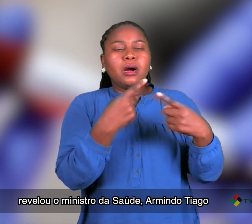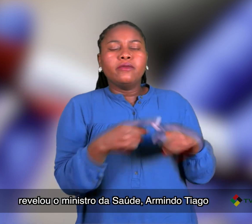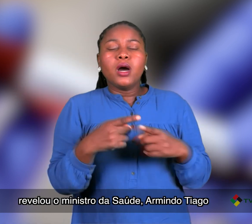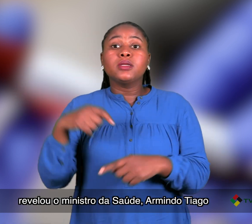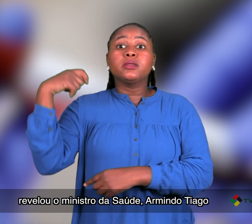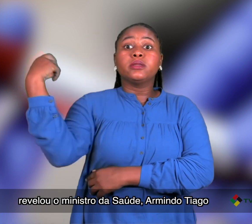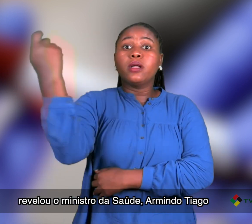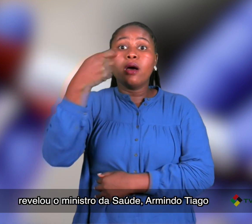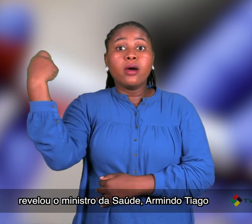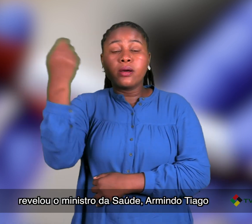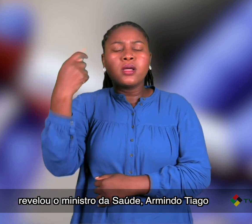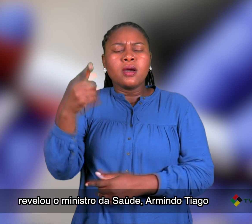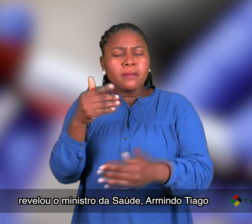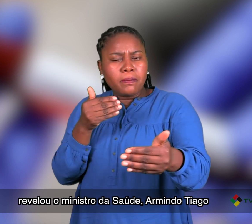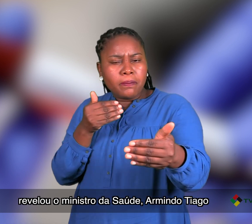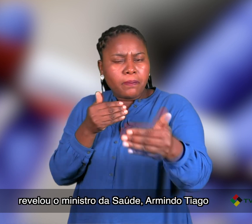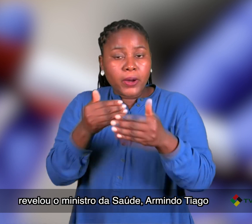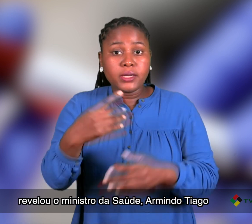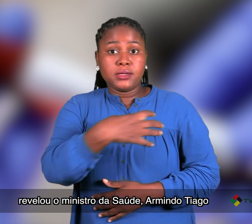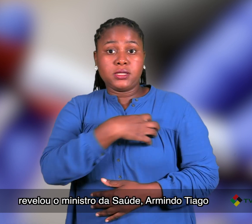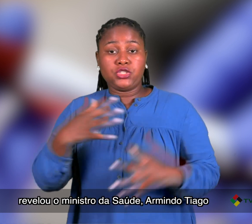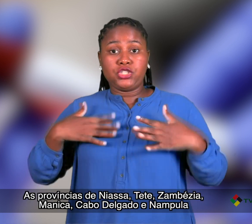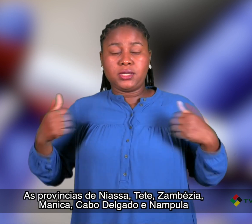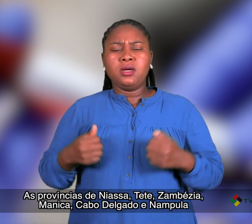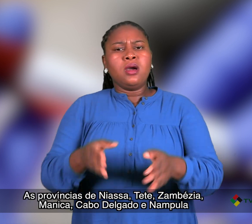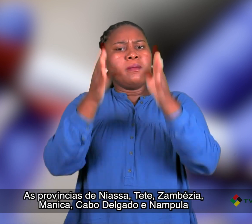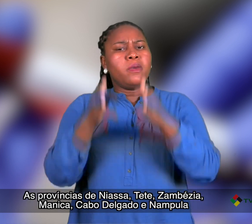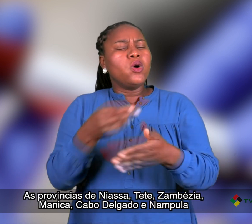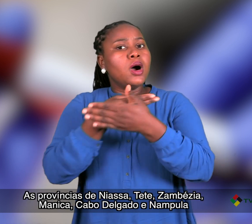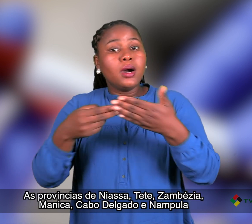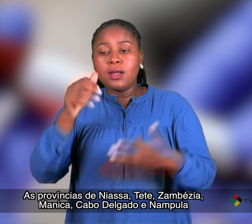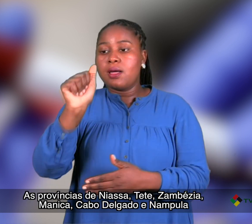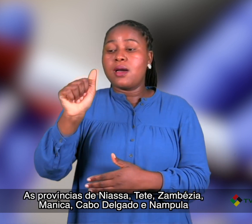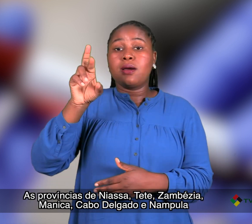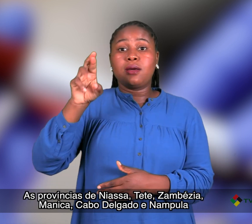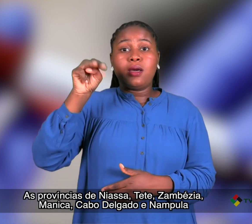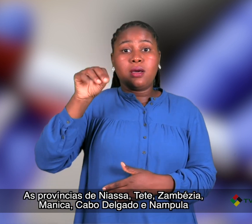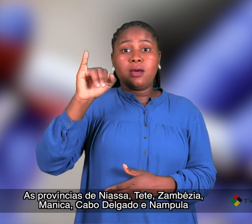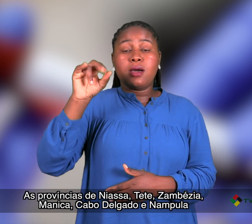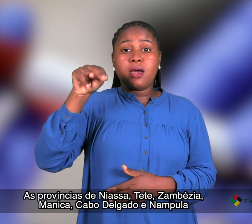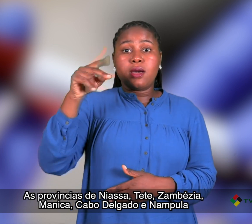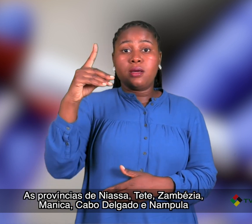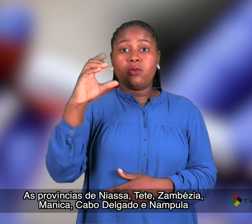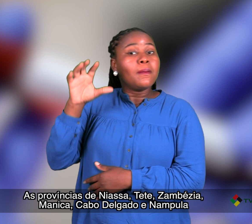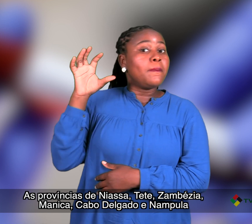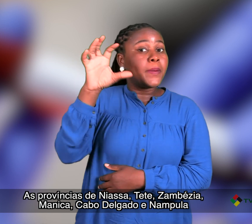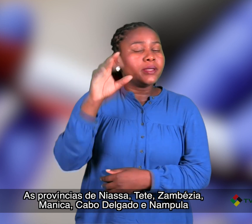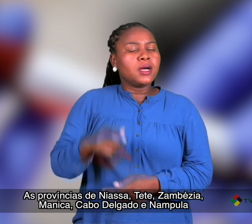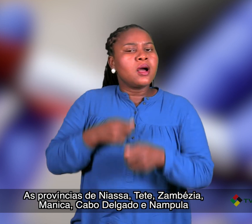revelou o Ministro da Saúde, Armindo Tiago. As províncias de Niassa, Tete, Zambésia, Manica, Cabo Delgado e